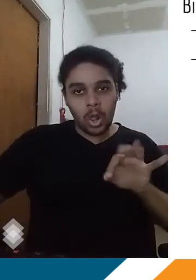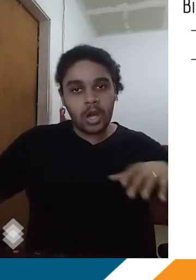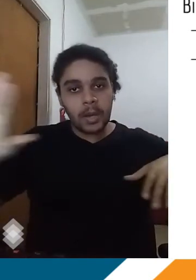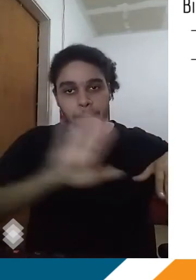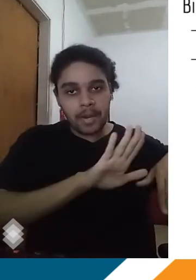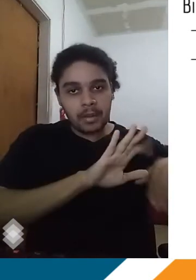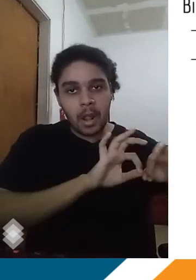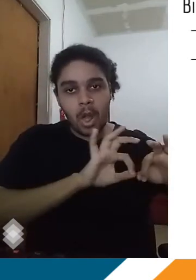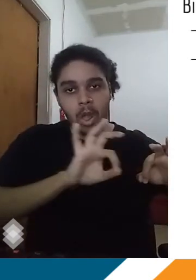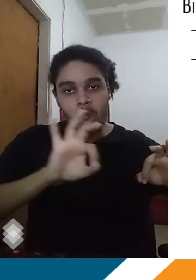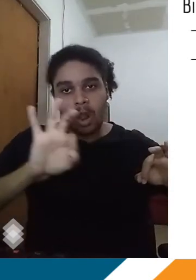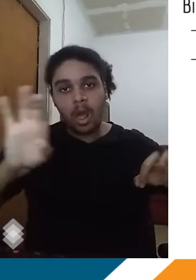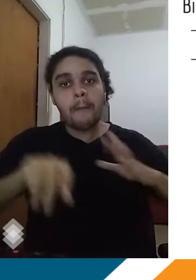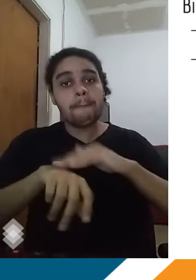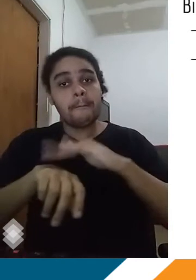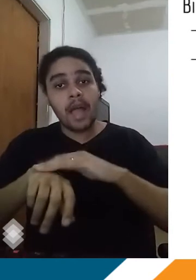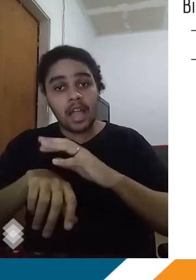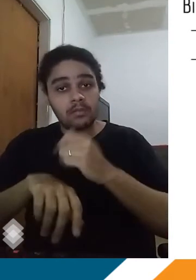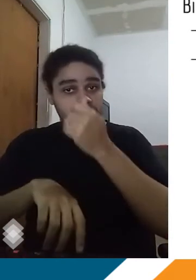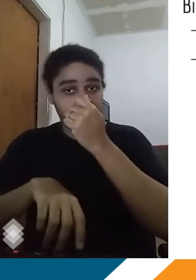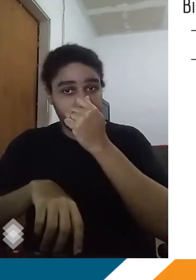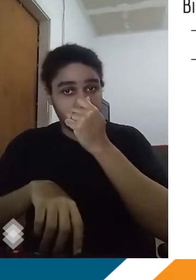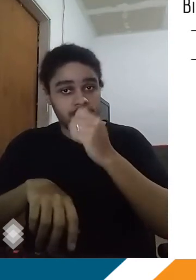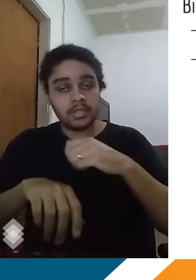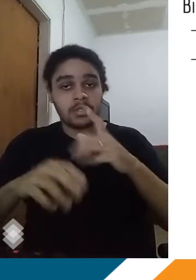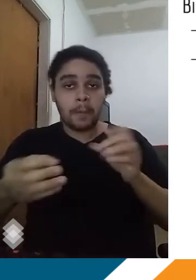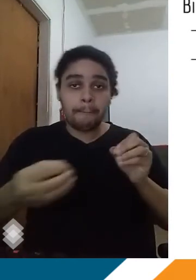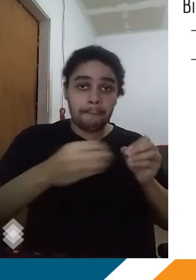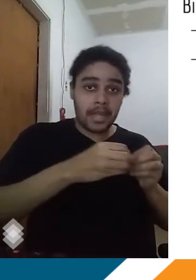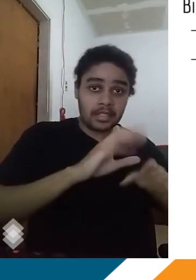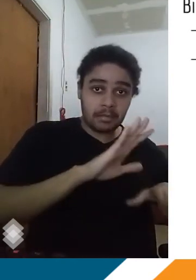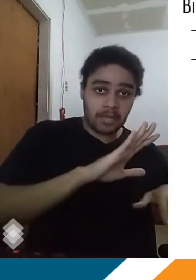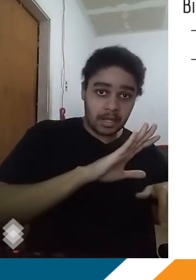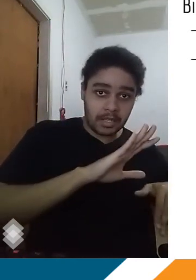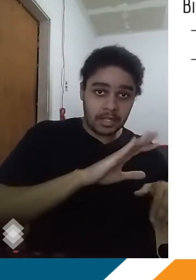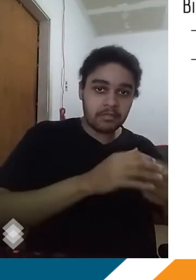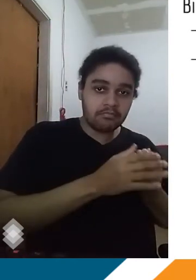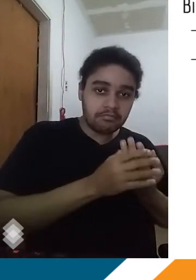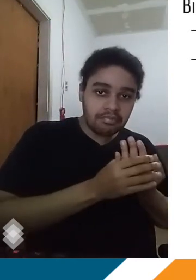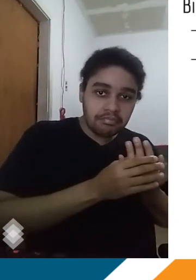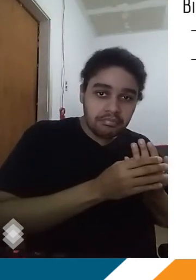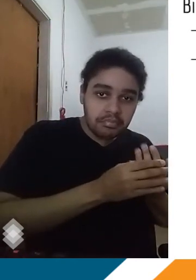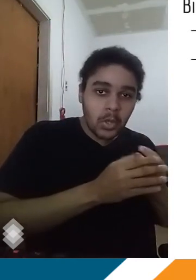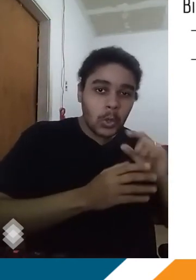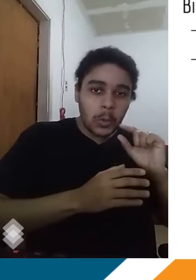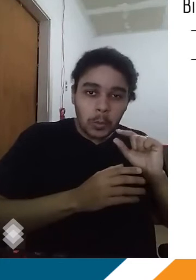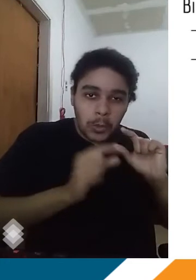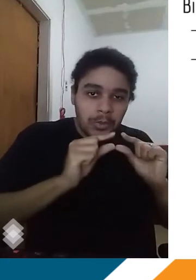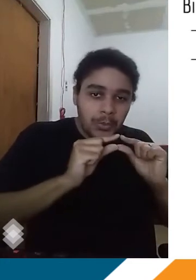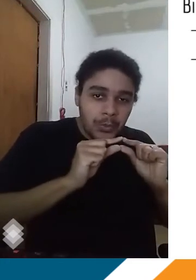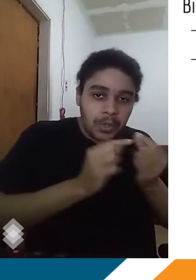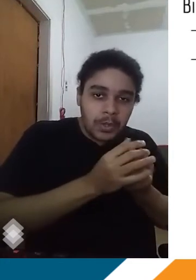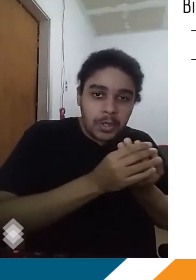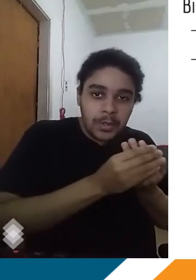praia, mais essas espécies se tornam densas. Portanto, próximo da praia a gente tem espécies arbustivas um pouco